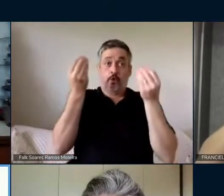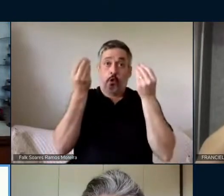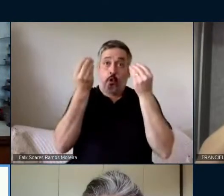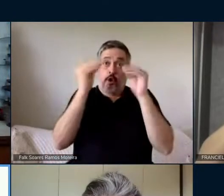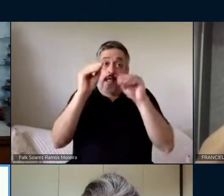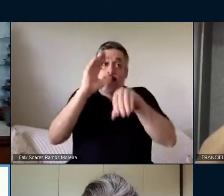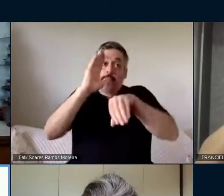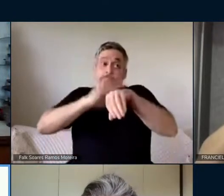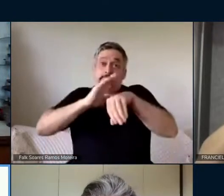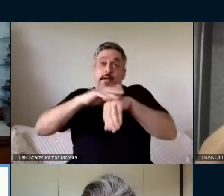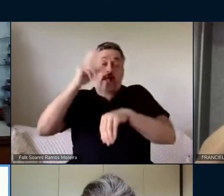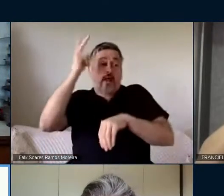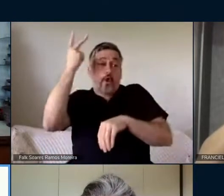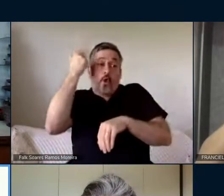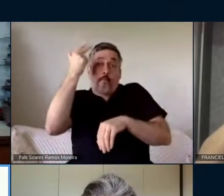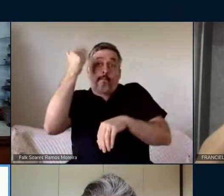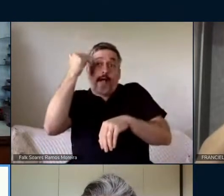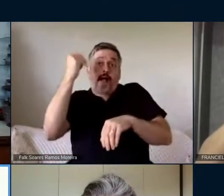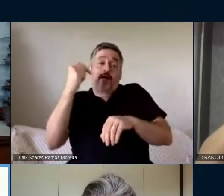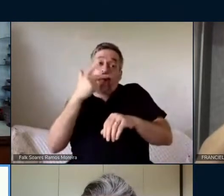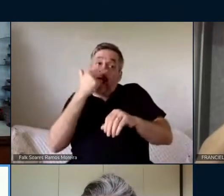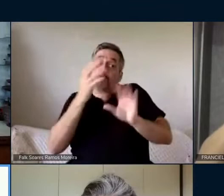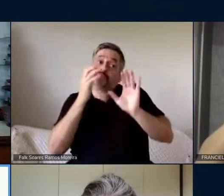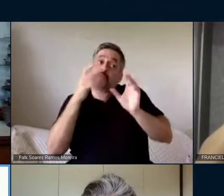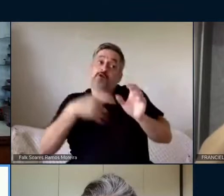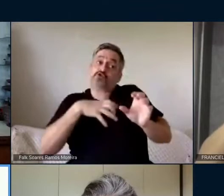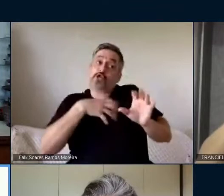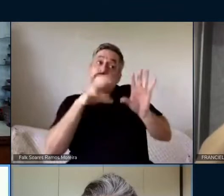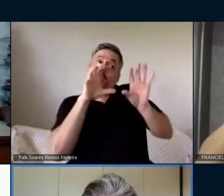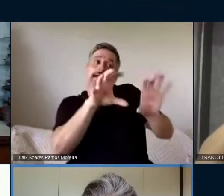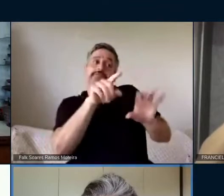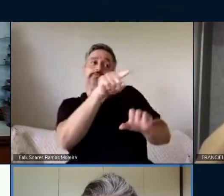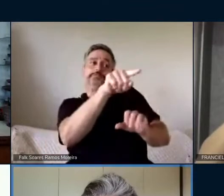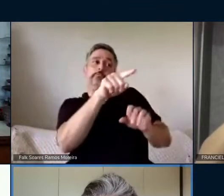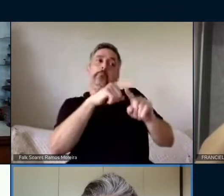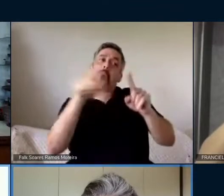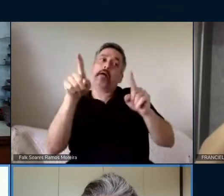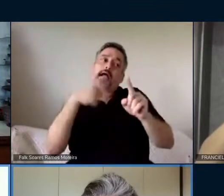Aqui realmente eu coloquei do original,